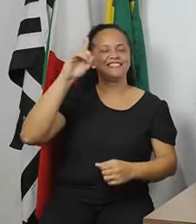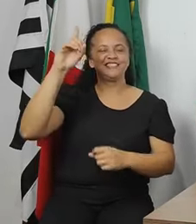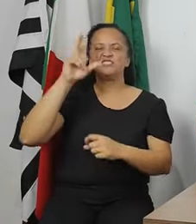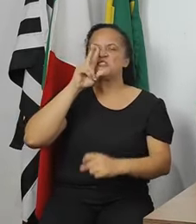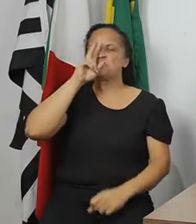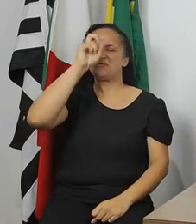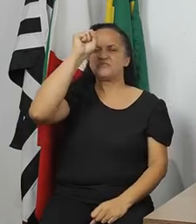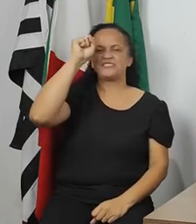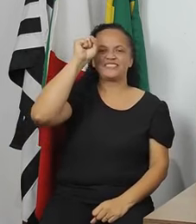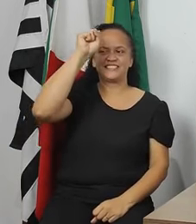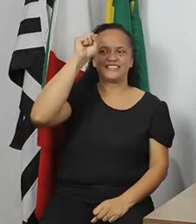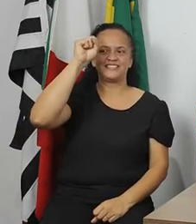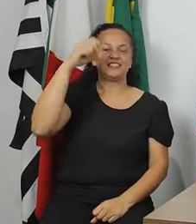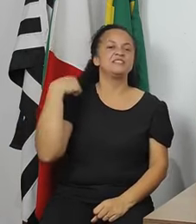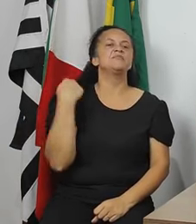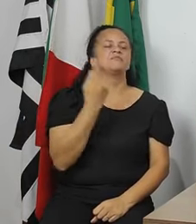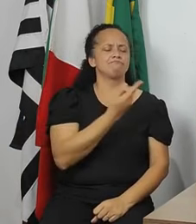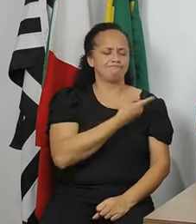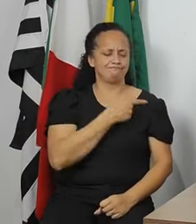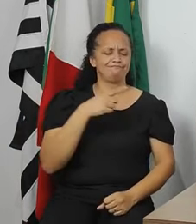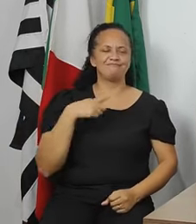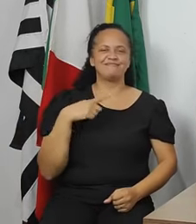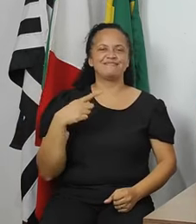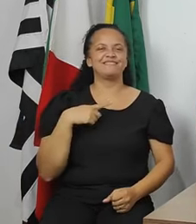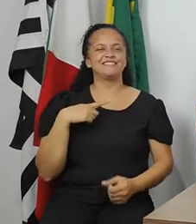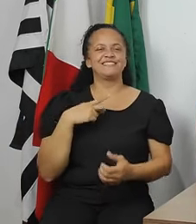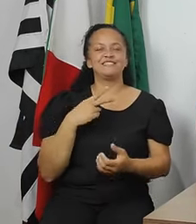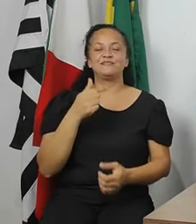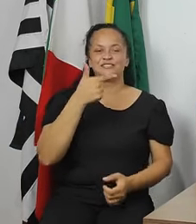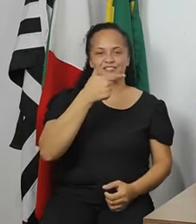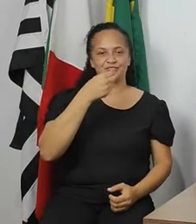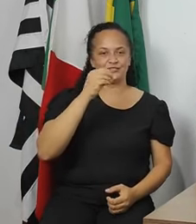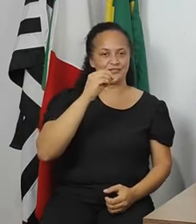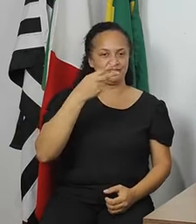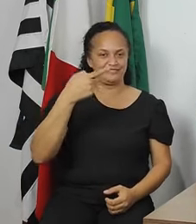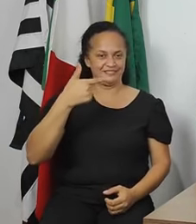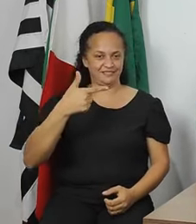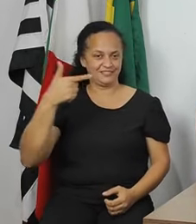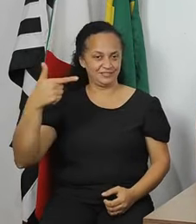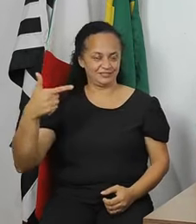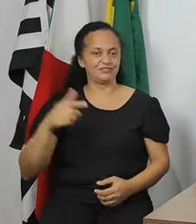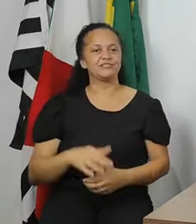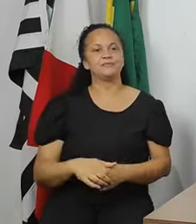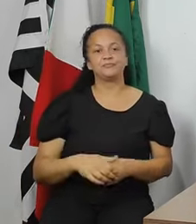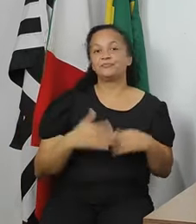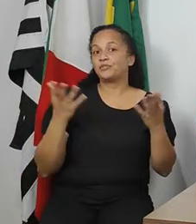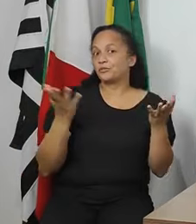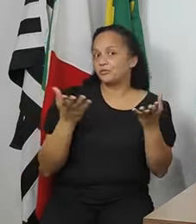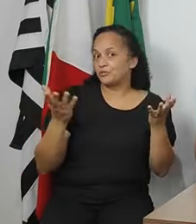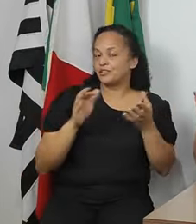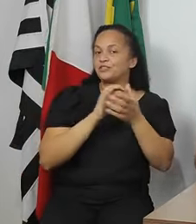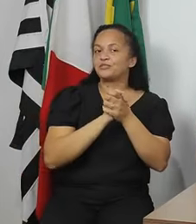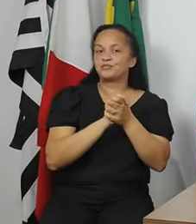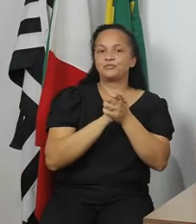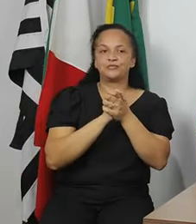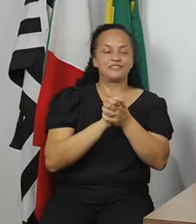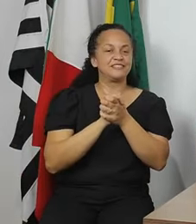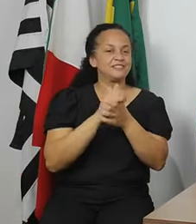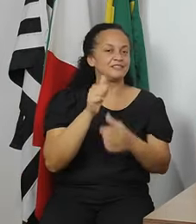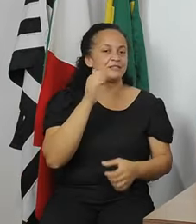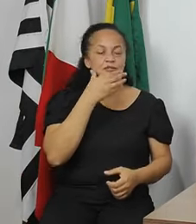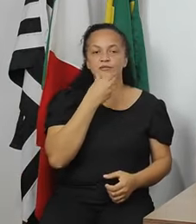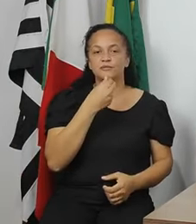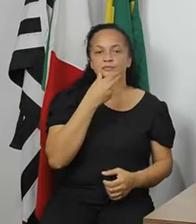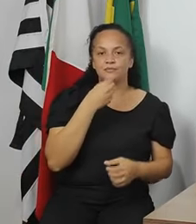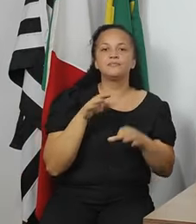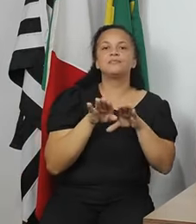gente continue aí esse trabalho ao longo de 2022. Hoje eu estou aqui com o Marcos, a Jaque também está nos apoiando aqui com a